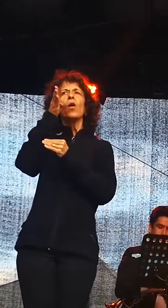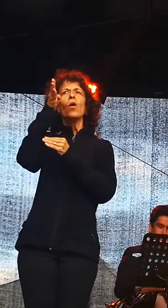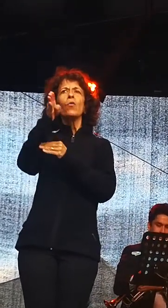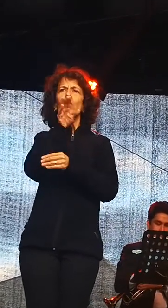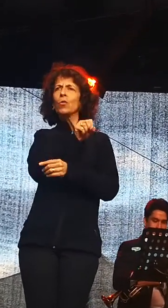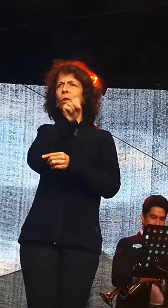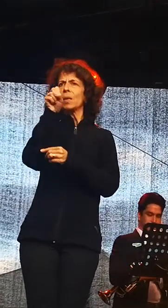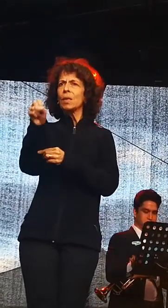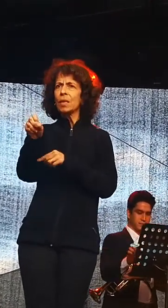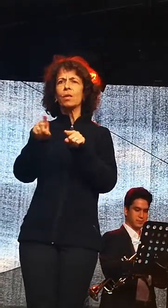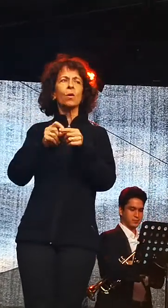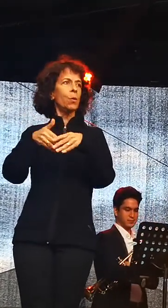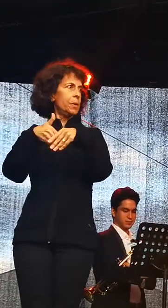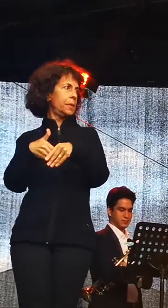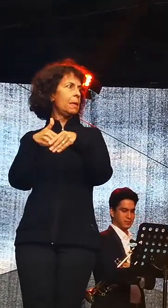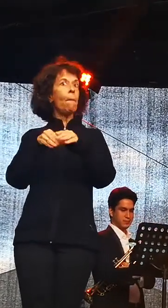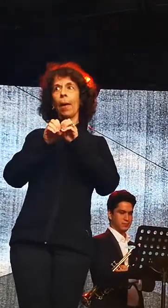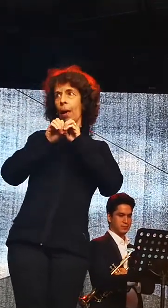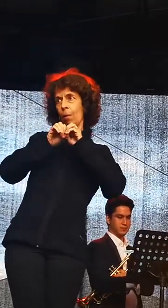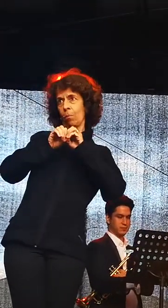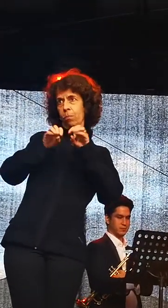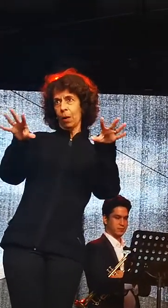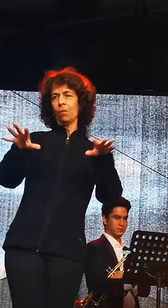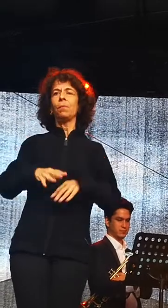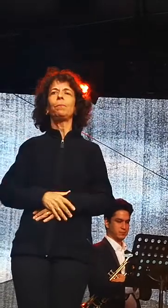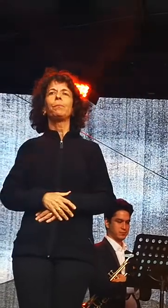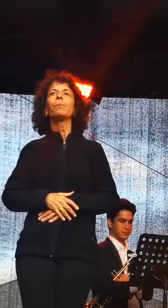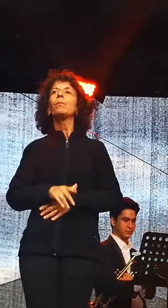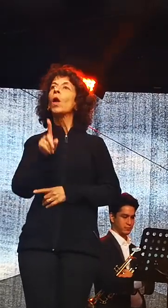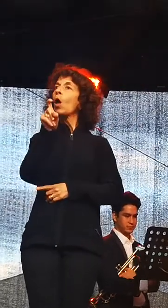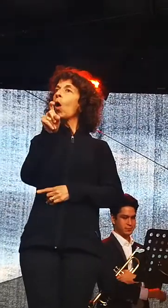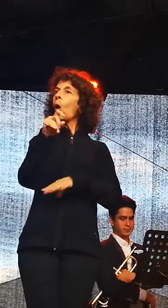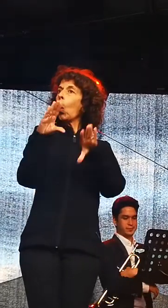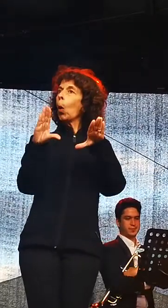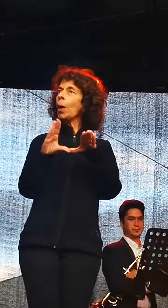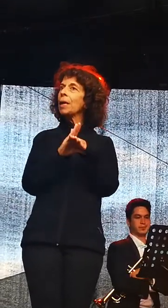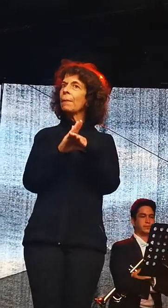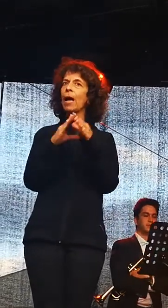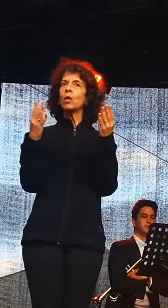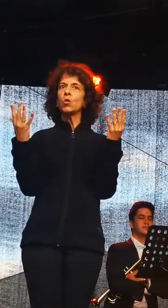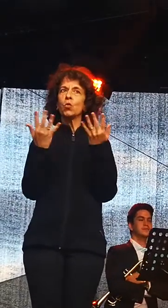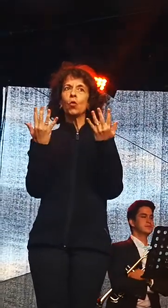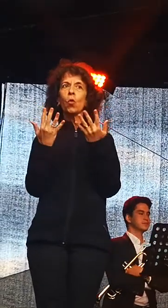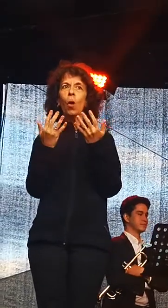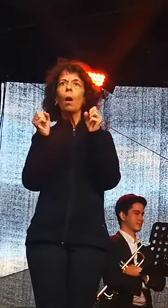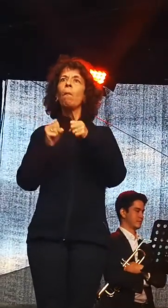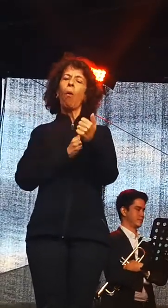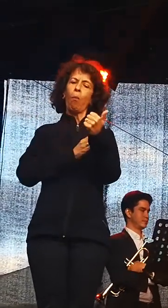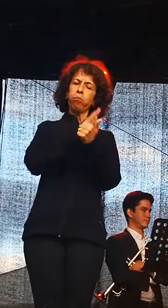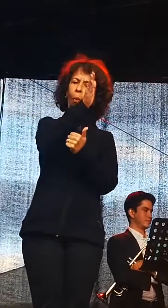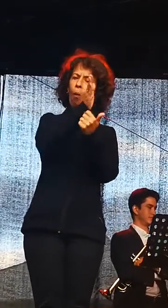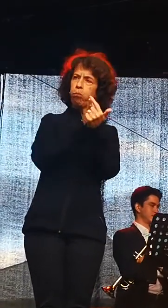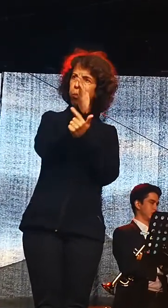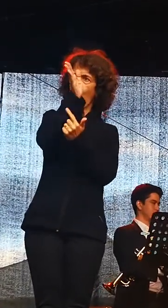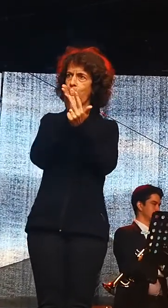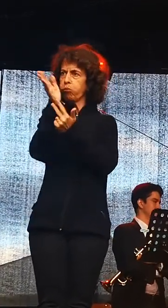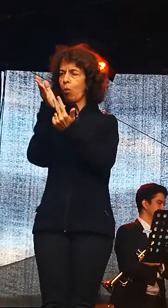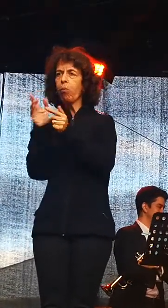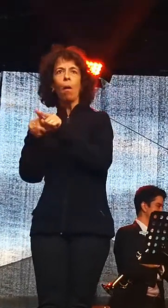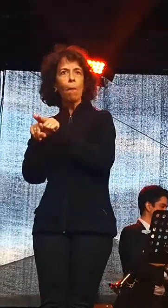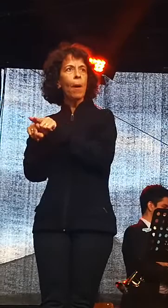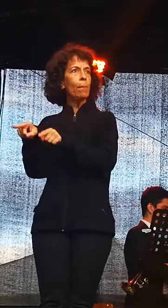la sécurité et de la paix. Elle illustre aussi que la présence de l'eau se manifeste sous différentes formes, à l'image de